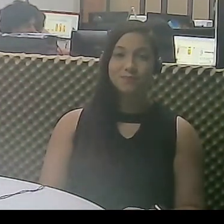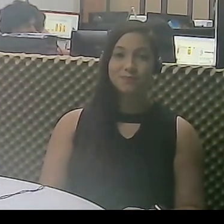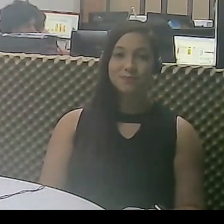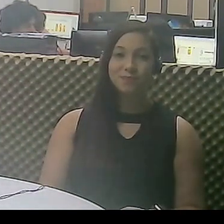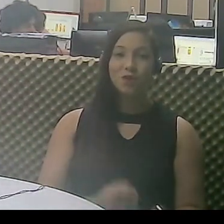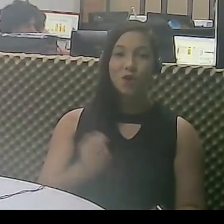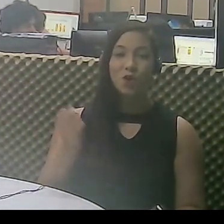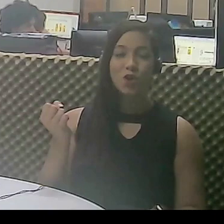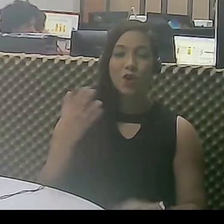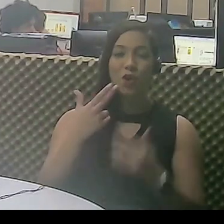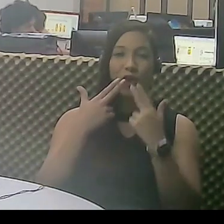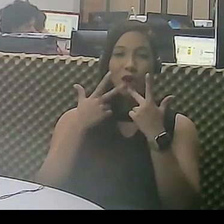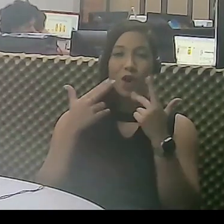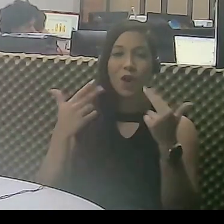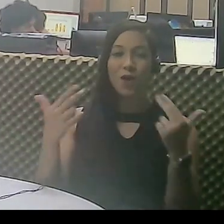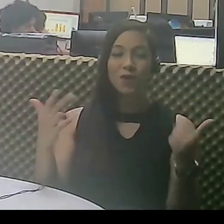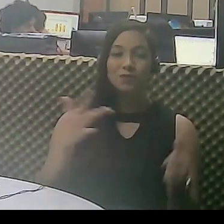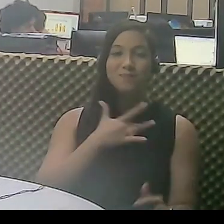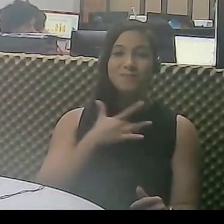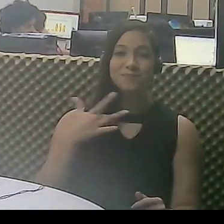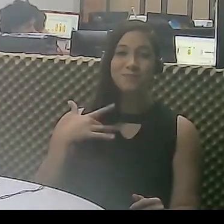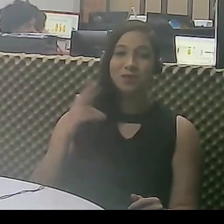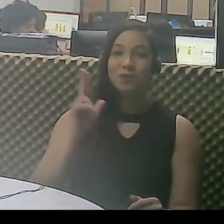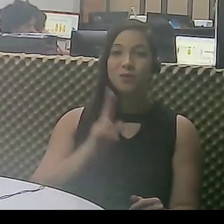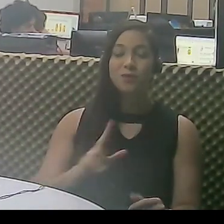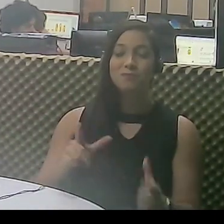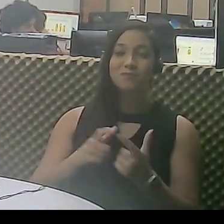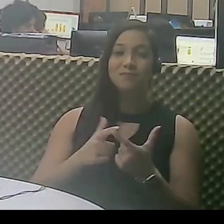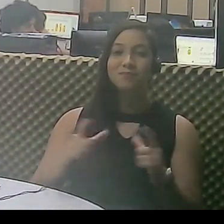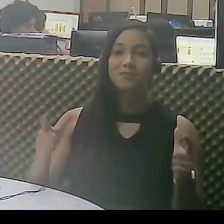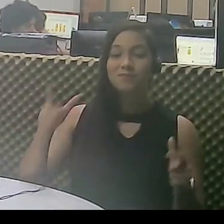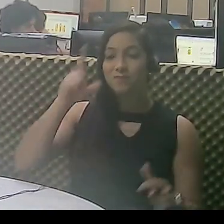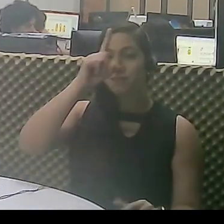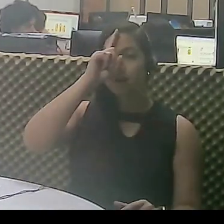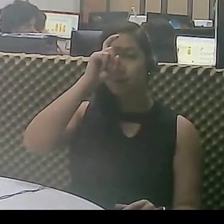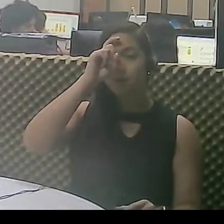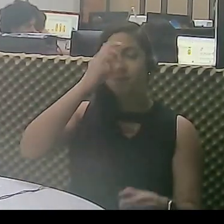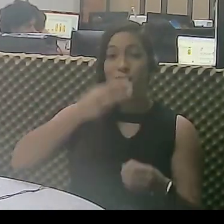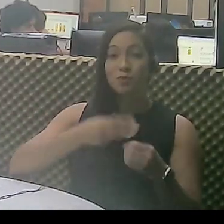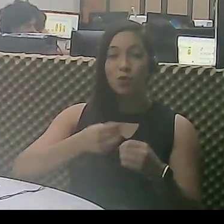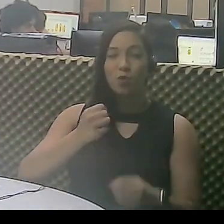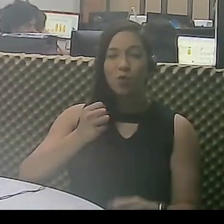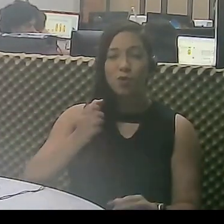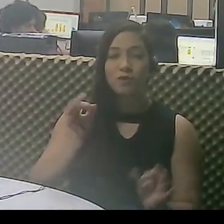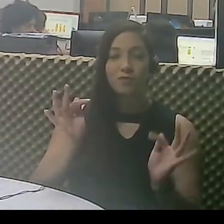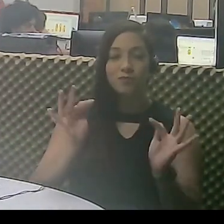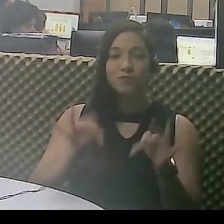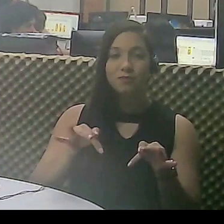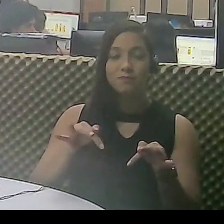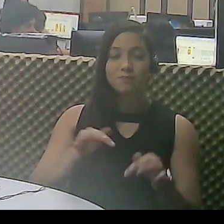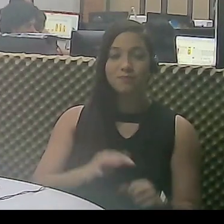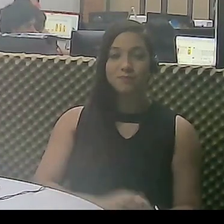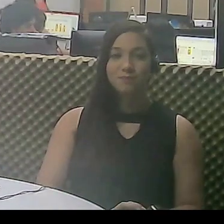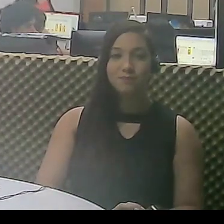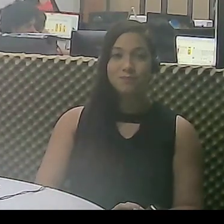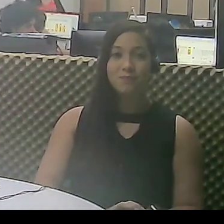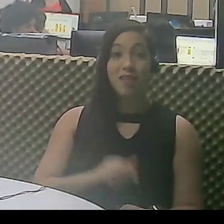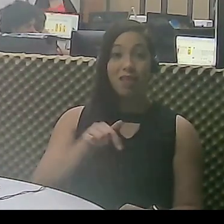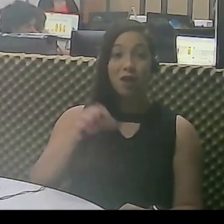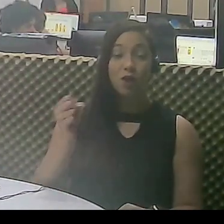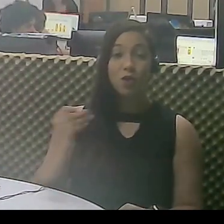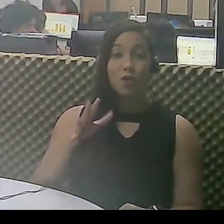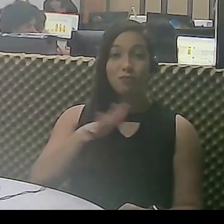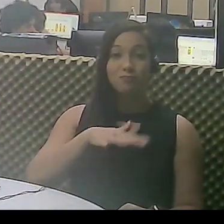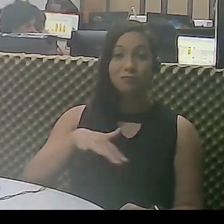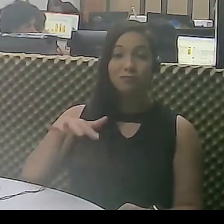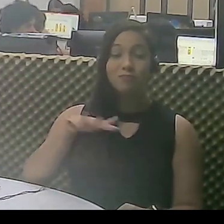Mais uma boa notícia para a saúde de Uberlândia. A ampliação do Hospital Municipal está quase pronta. Esta é a nova